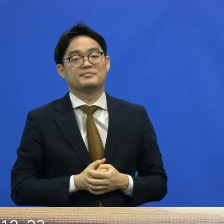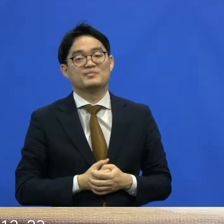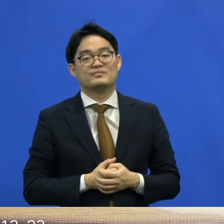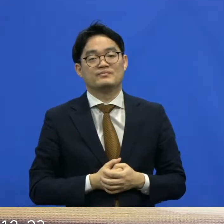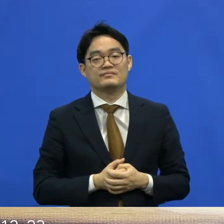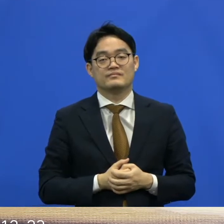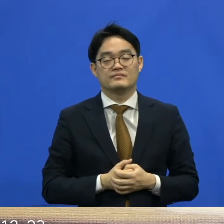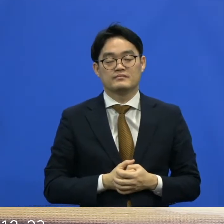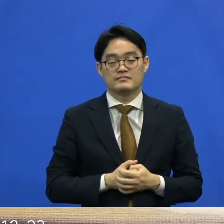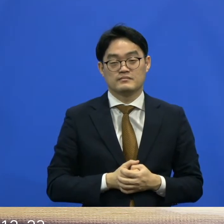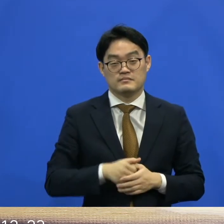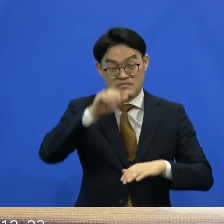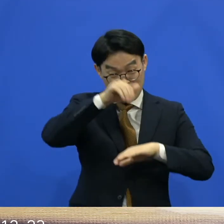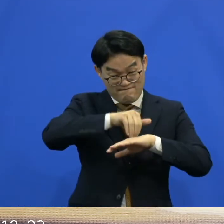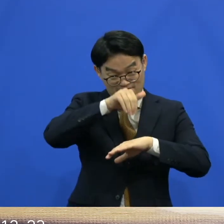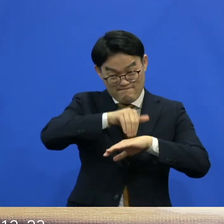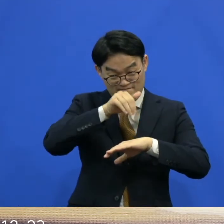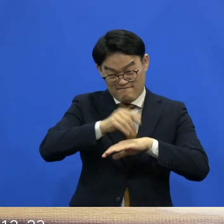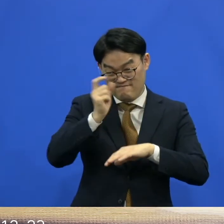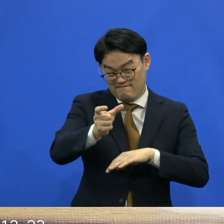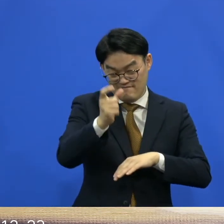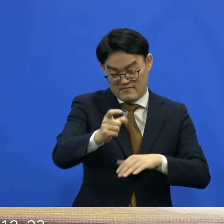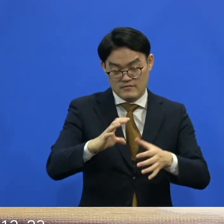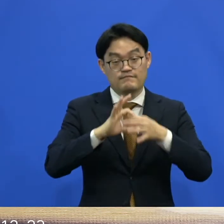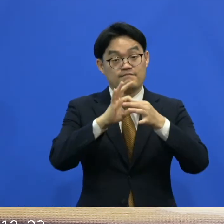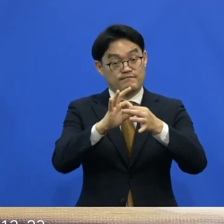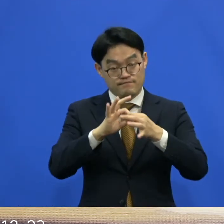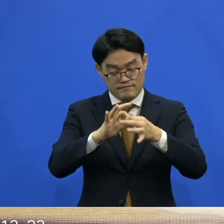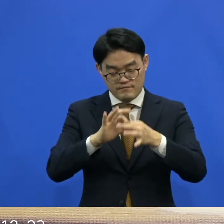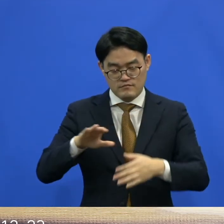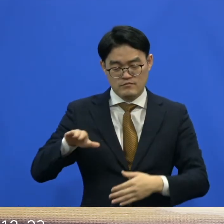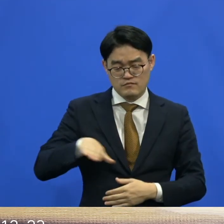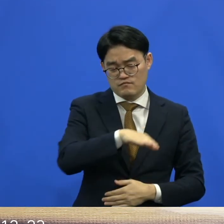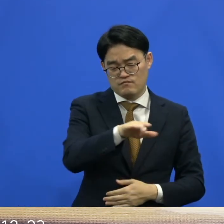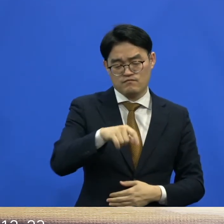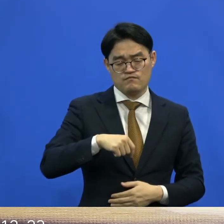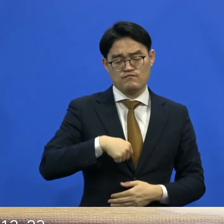그 단련을 통하여 우리의 자아를 깨뜨리시고